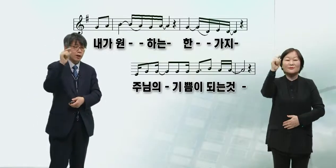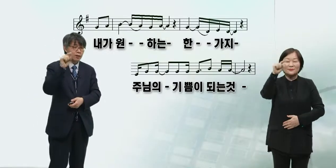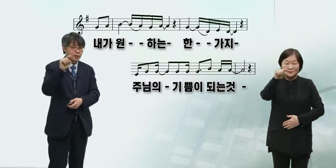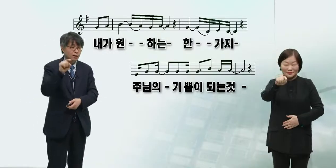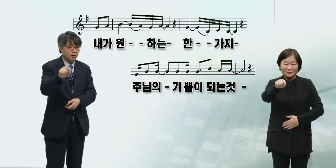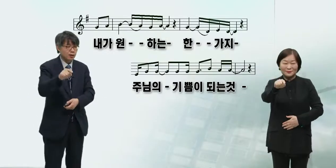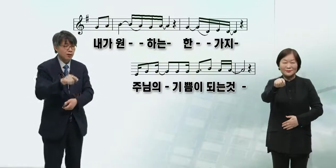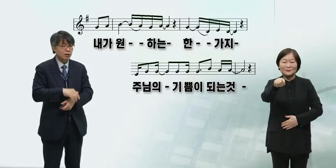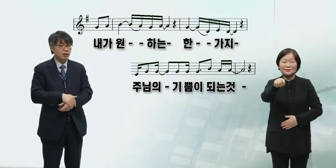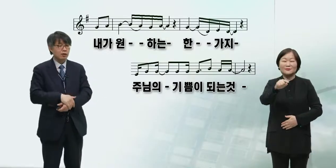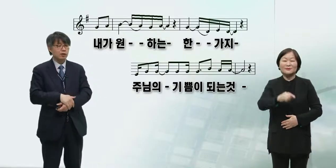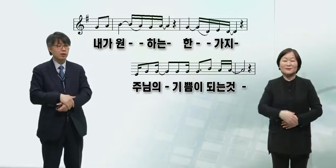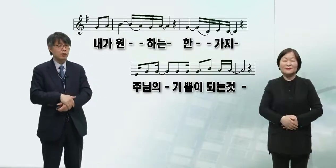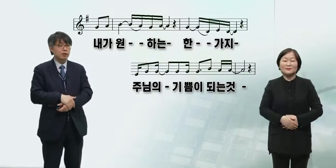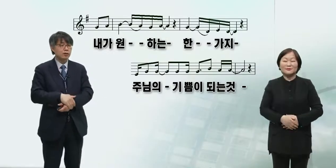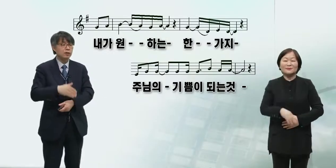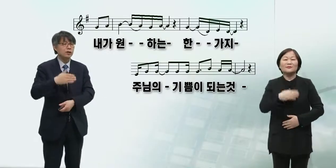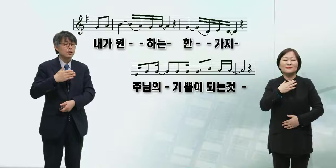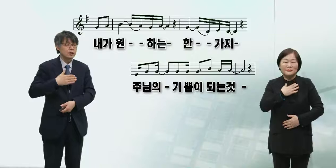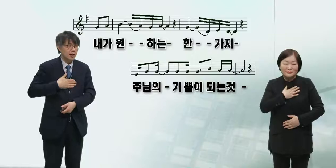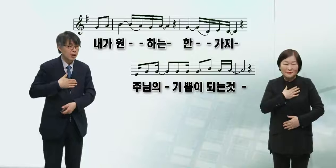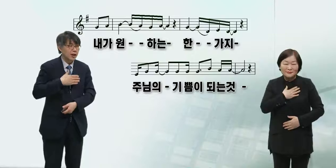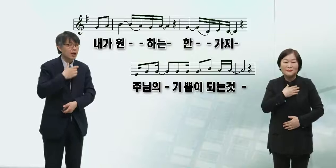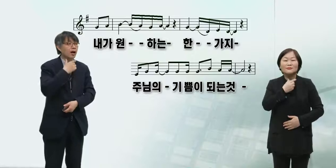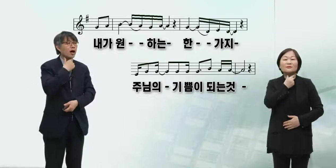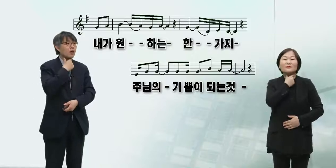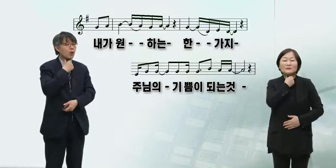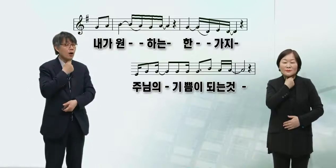되는 것. 내가